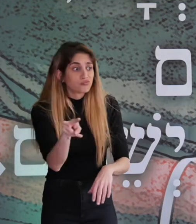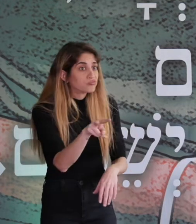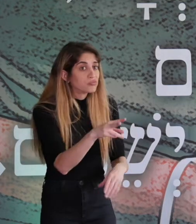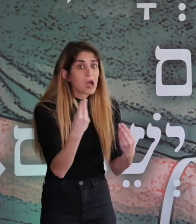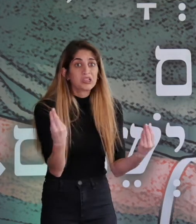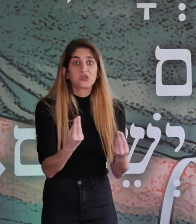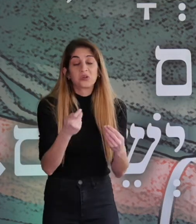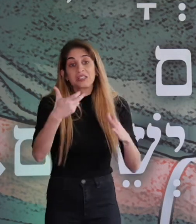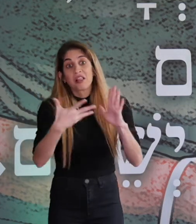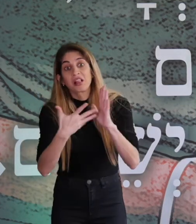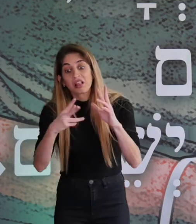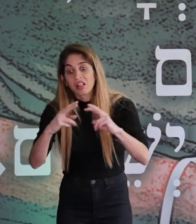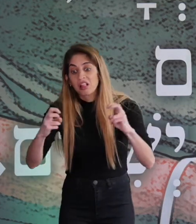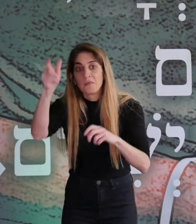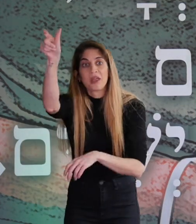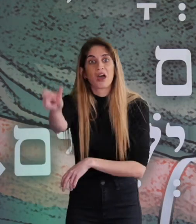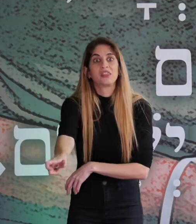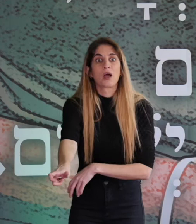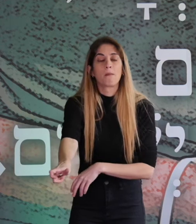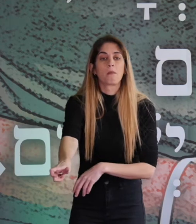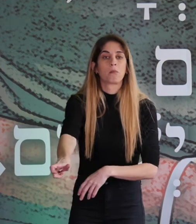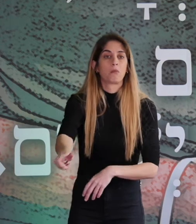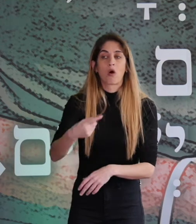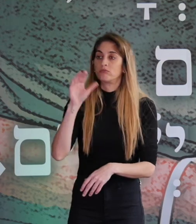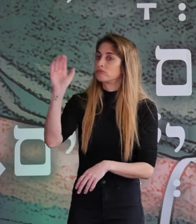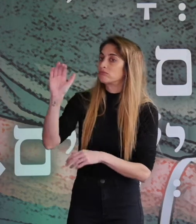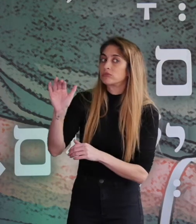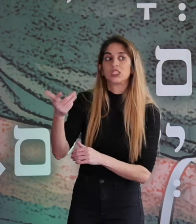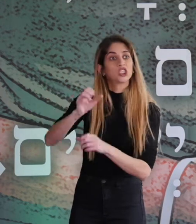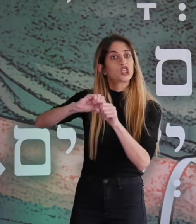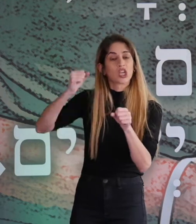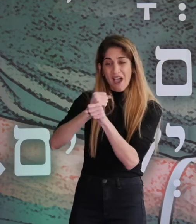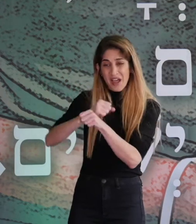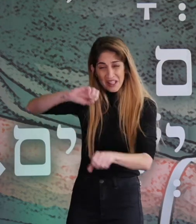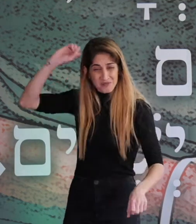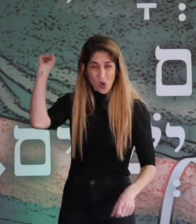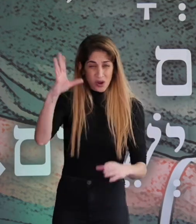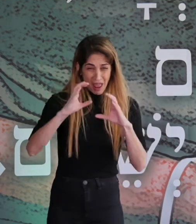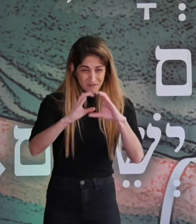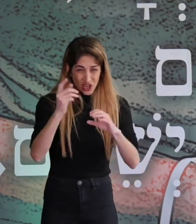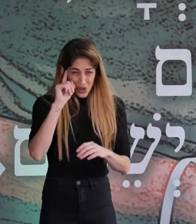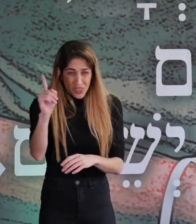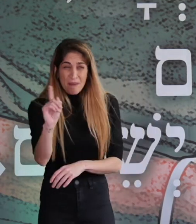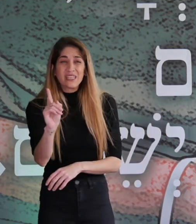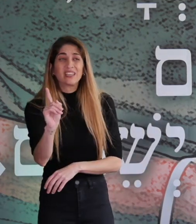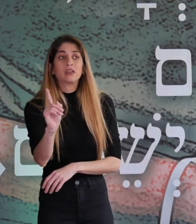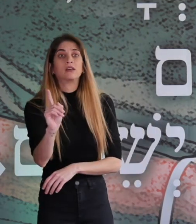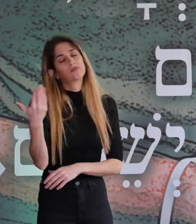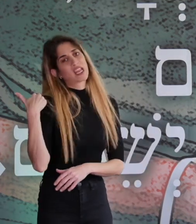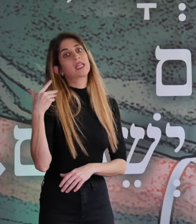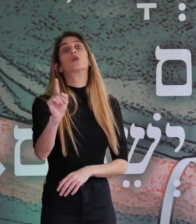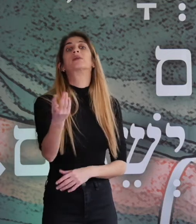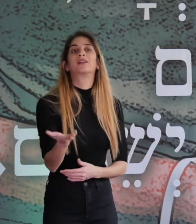קצת מתחקרים את הבן אדם. אומרים לו, זורקים פה אבנים על הכביש, אתה יודע מי זה? תגיד לנו מי